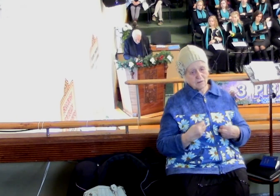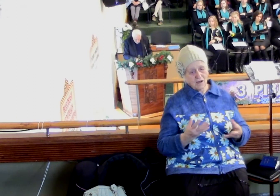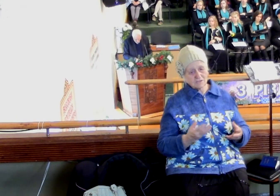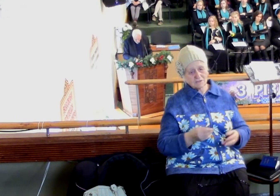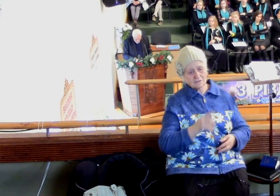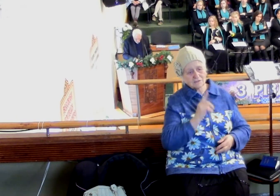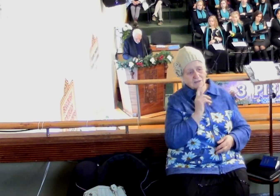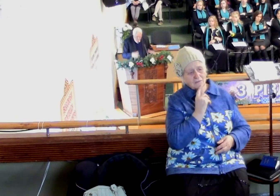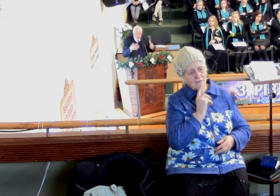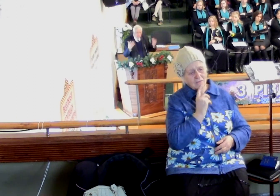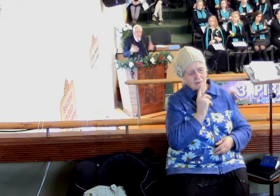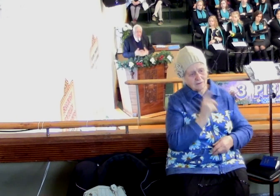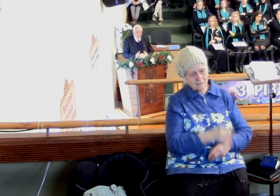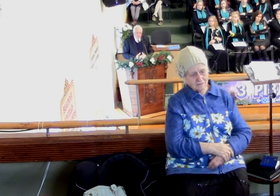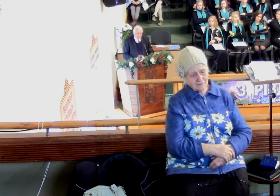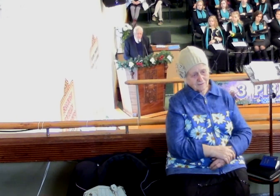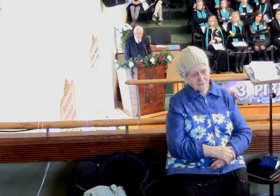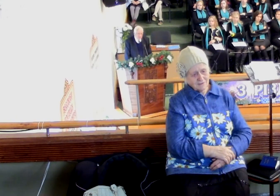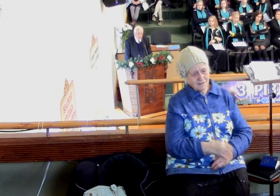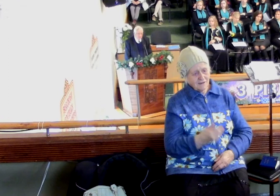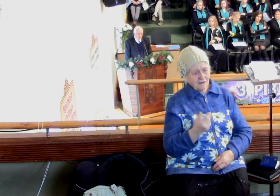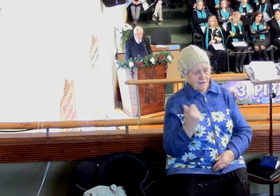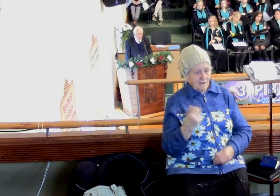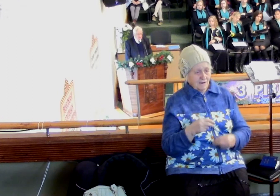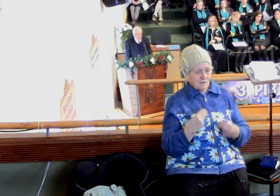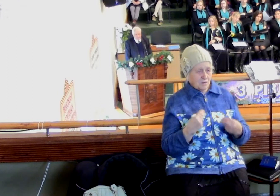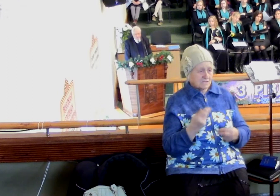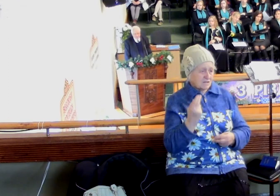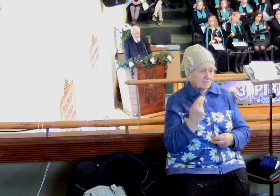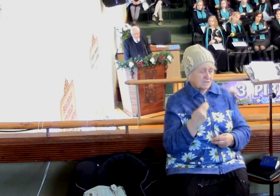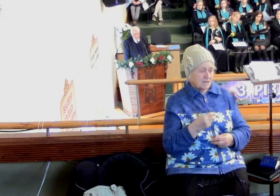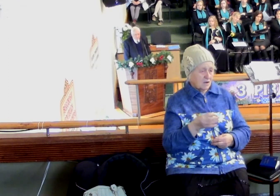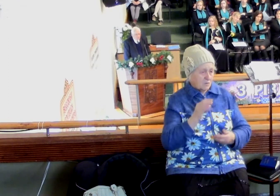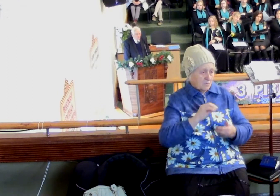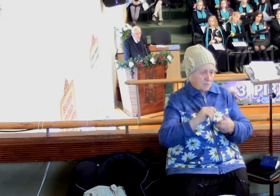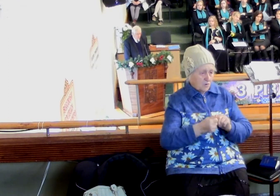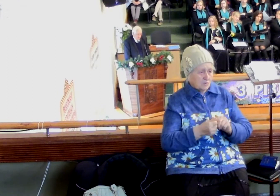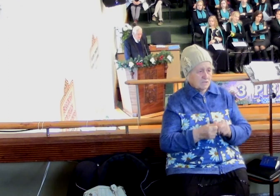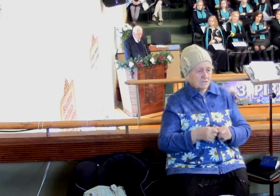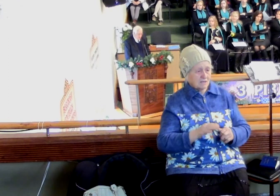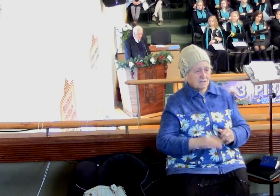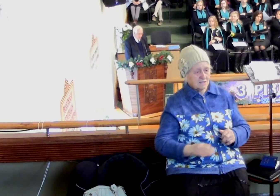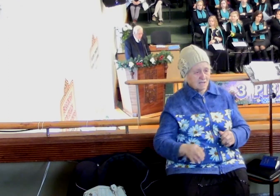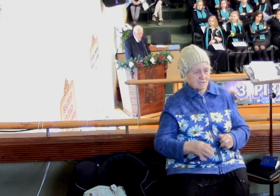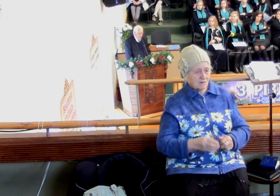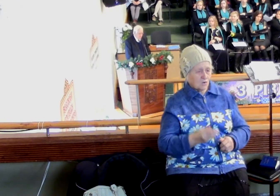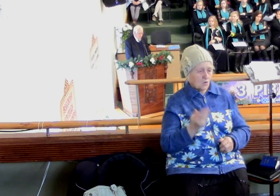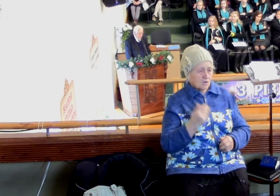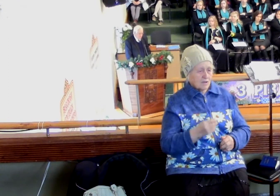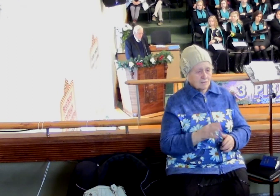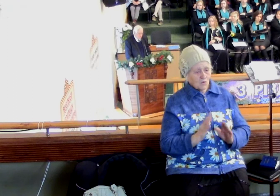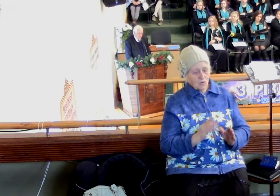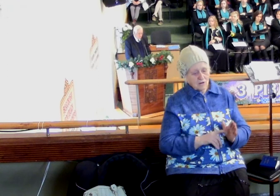Я всегда помнил с детства Рождество, прежде всего, по подготовке к нему.